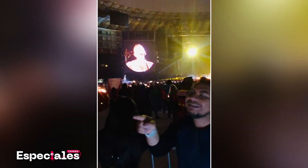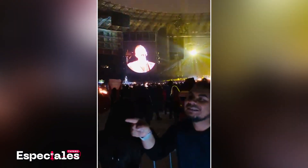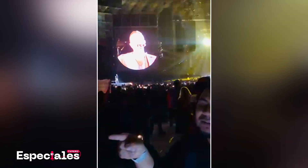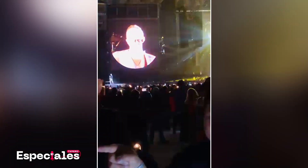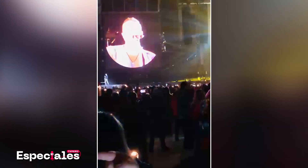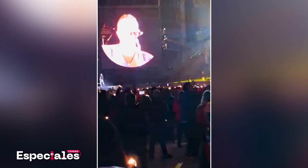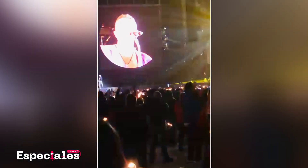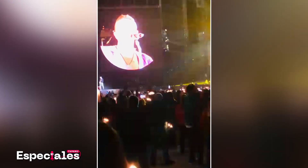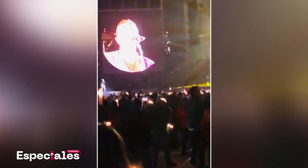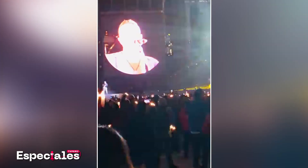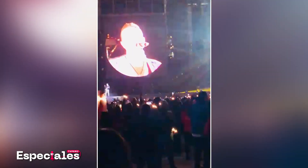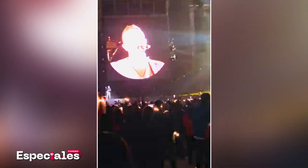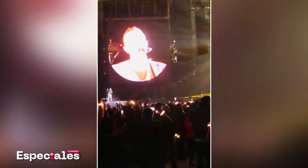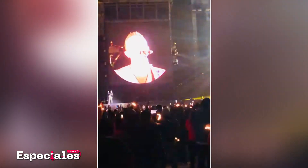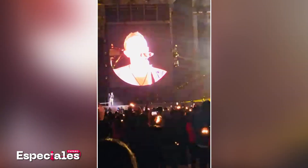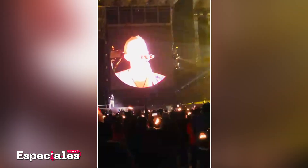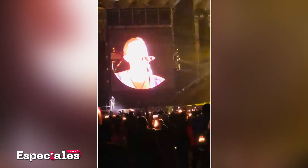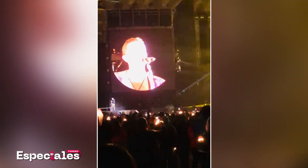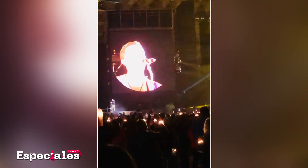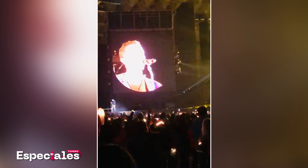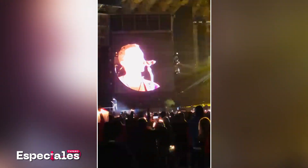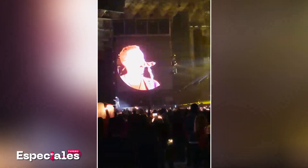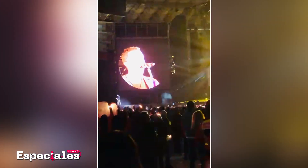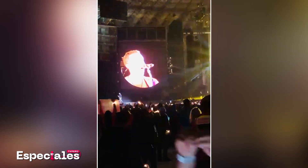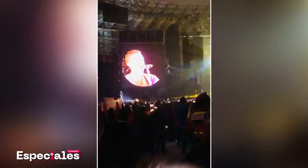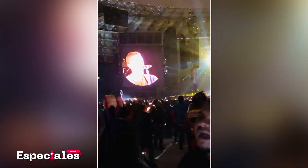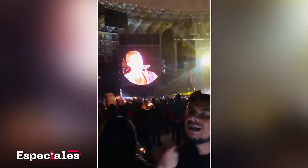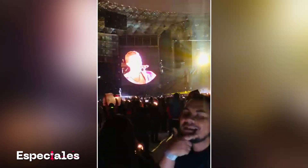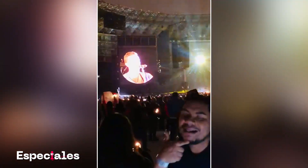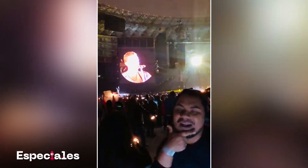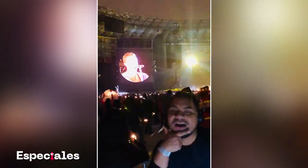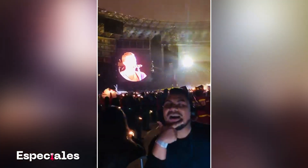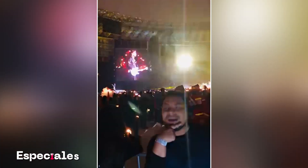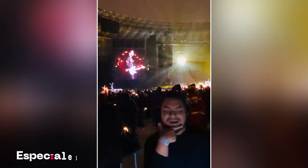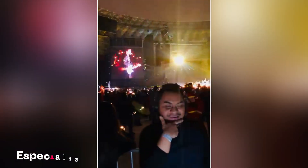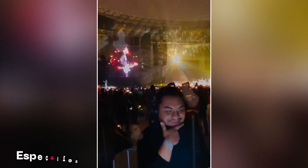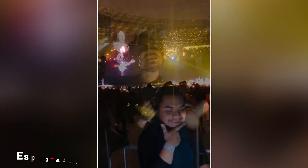los fanáticos sordos que también están presentes en el concierto.